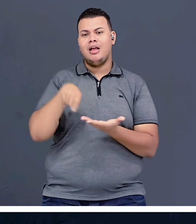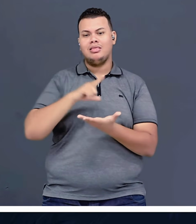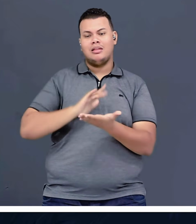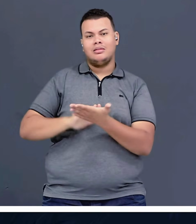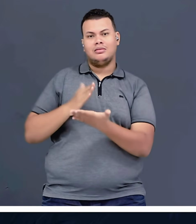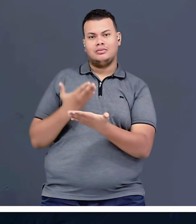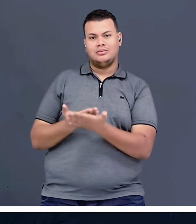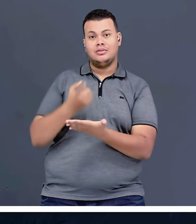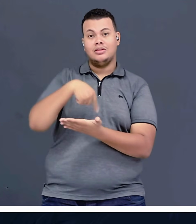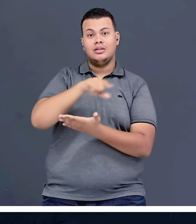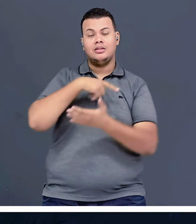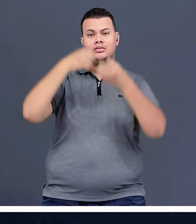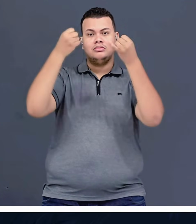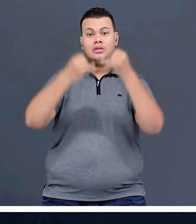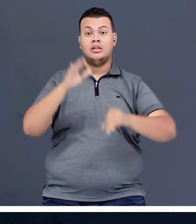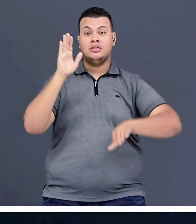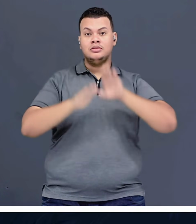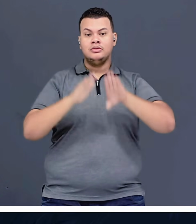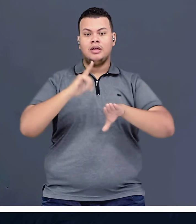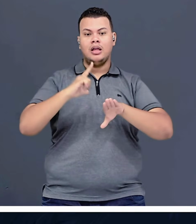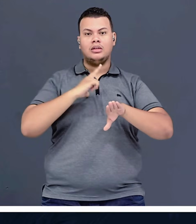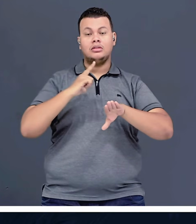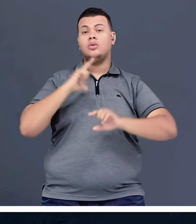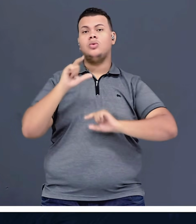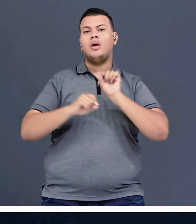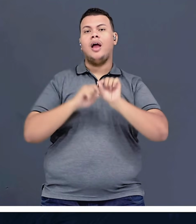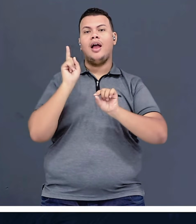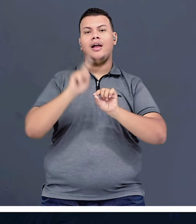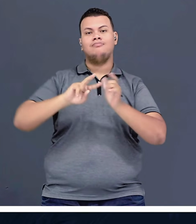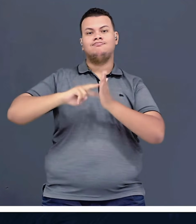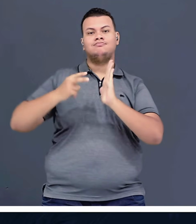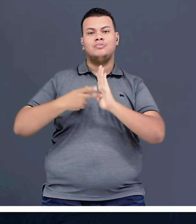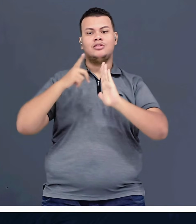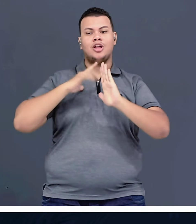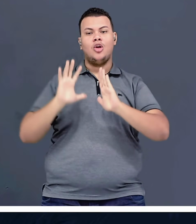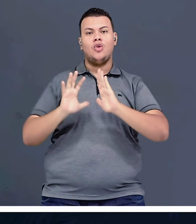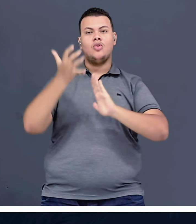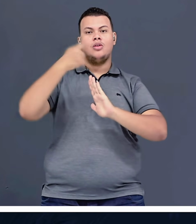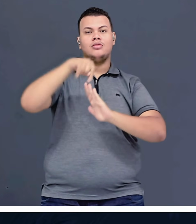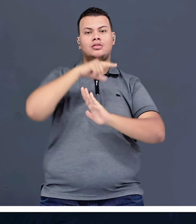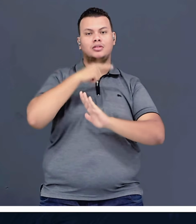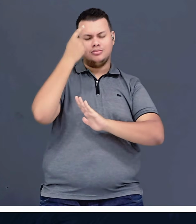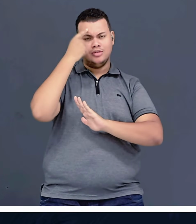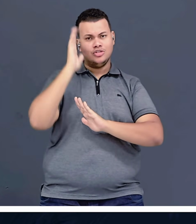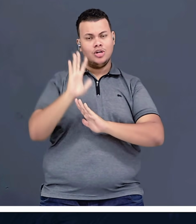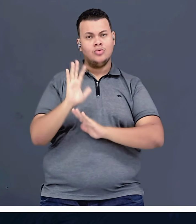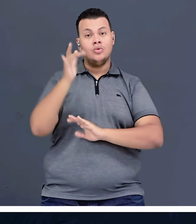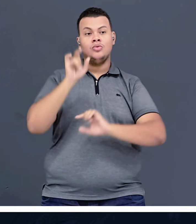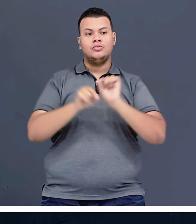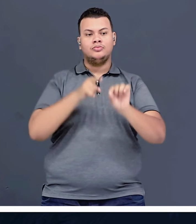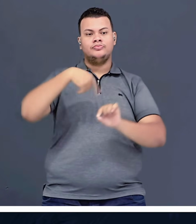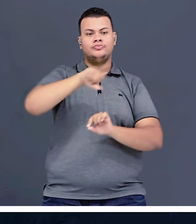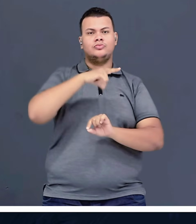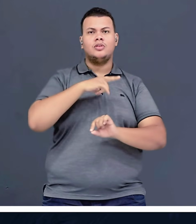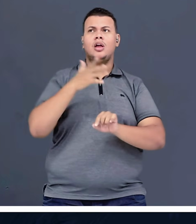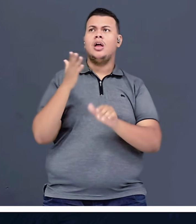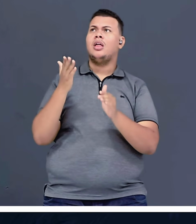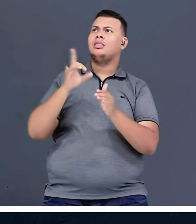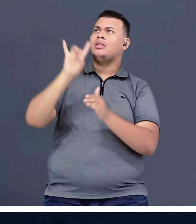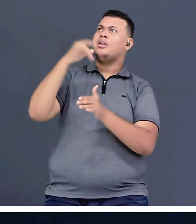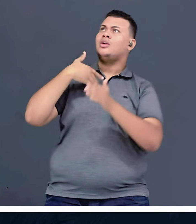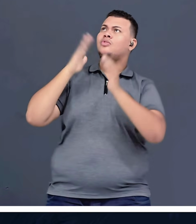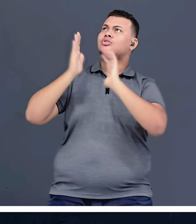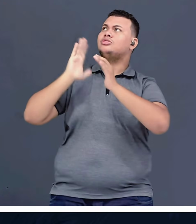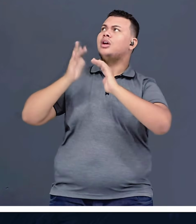E deixa eu te dizer, às vezes é exatamente assim que acontece com o nosso jeito de pensar. Já lhe ocorreu? Você diz assim, oh meu Deus, fui fiel ao